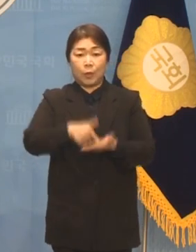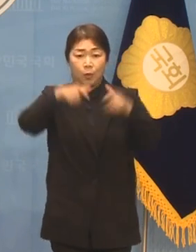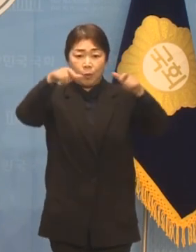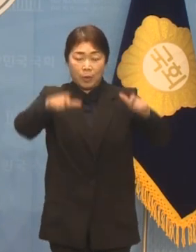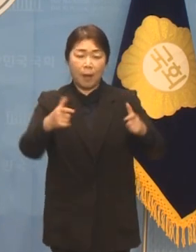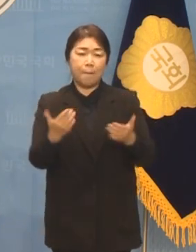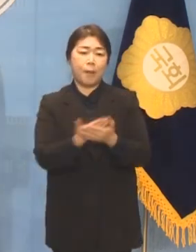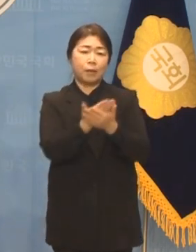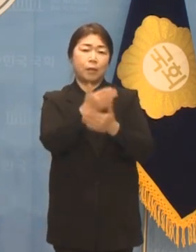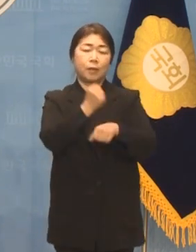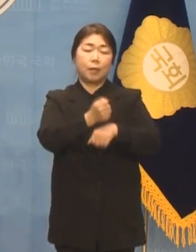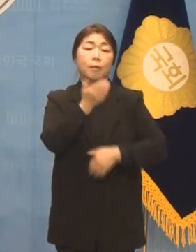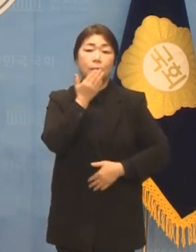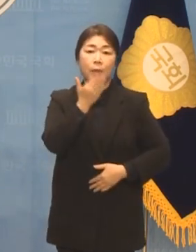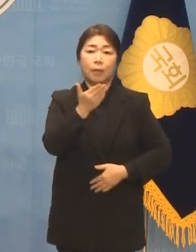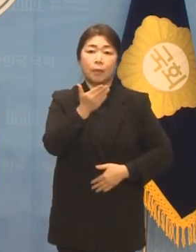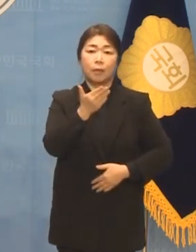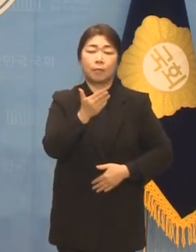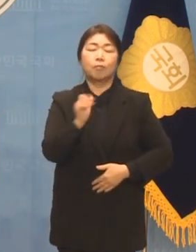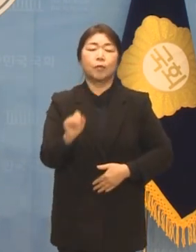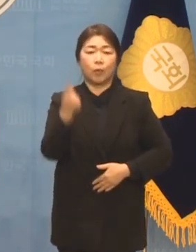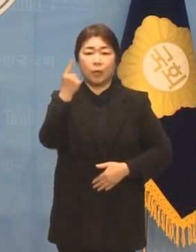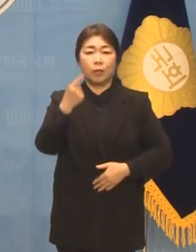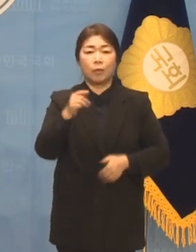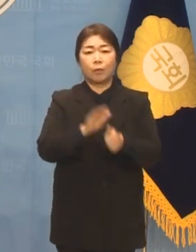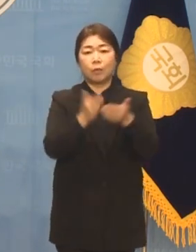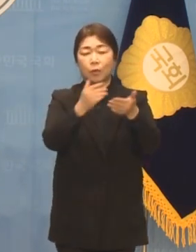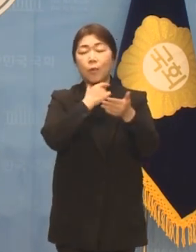발전을 견인해낼 마중물이 될 것입니다.